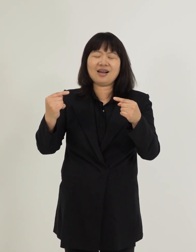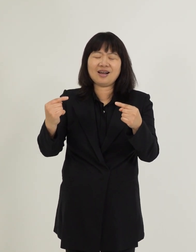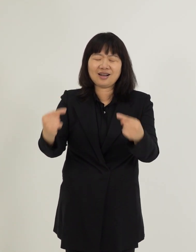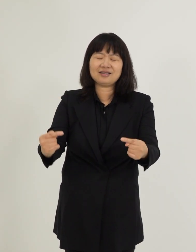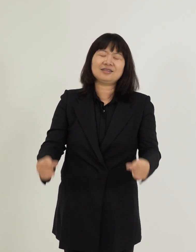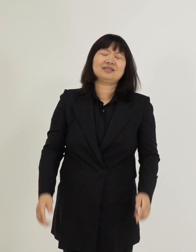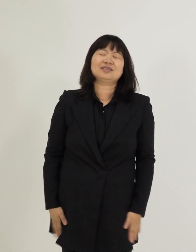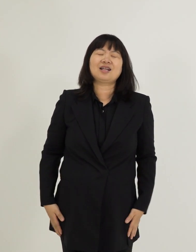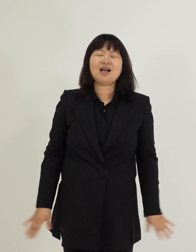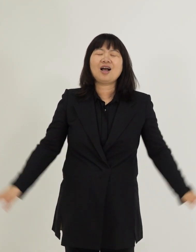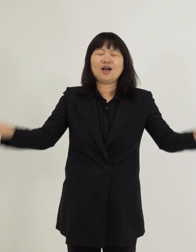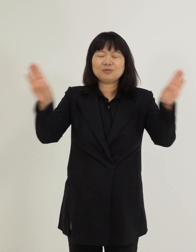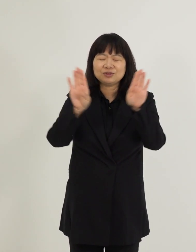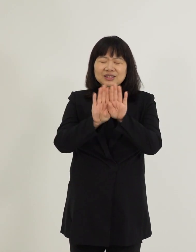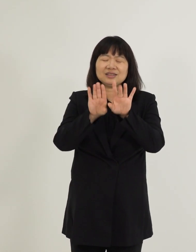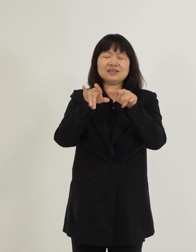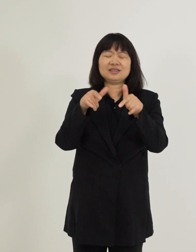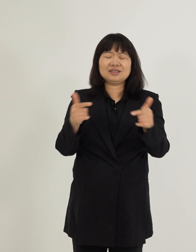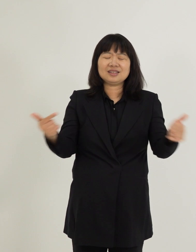들어가신다.